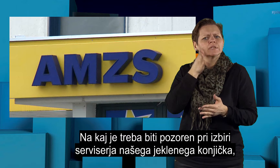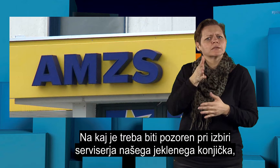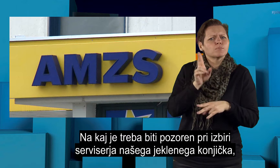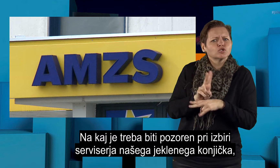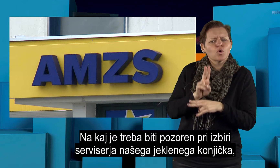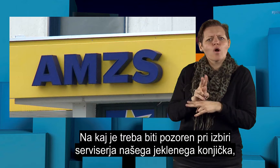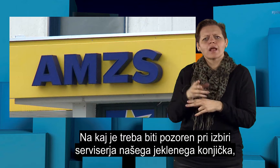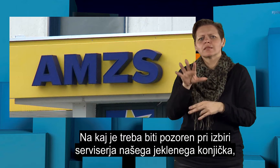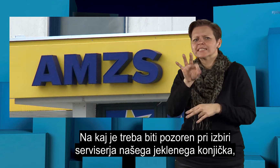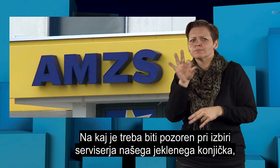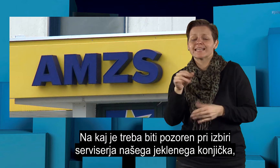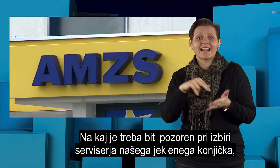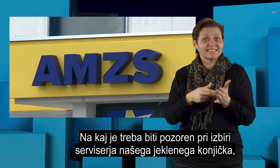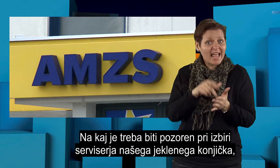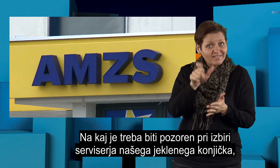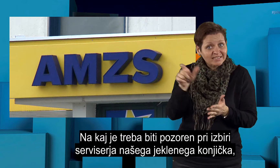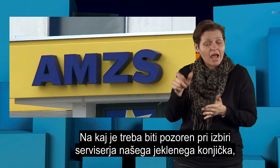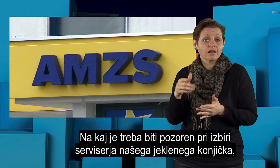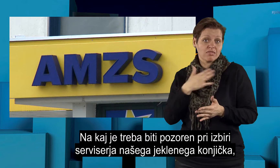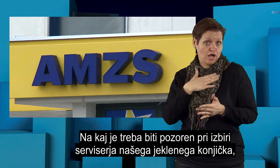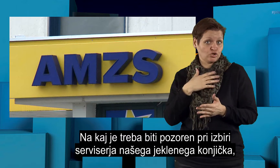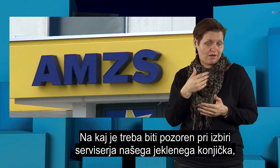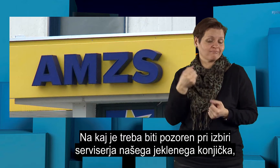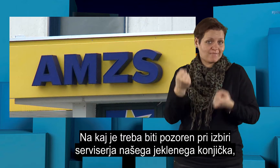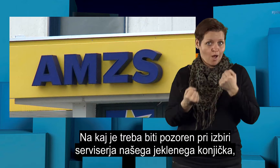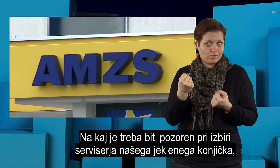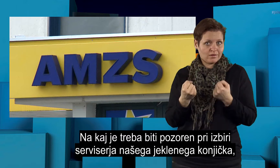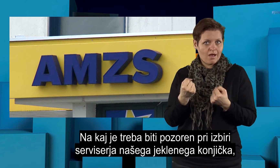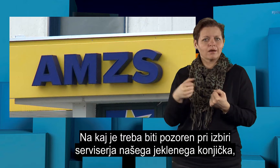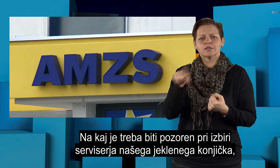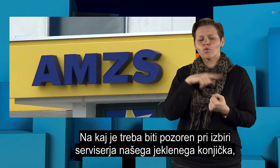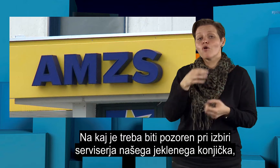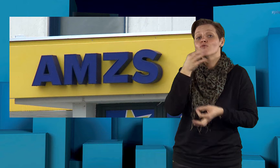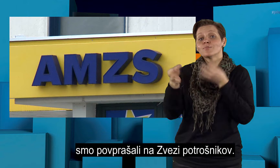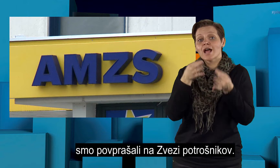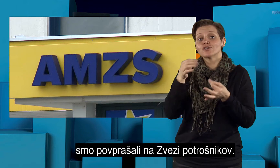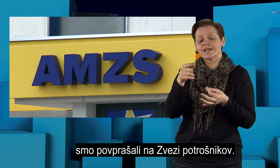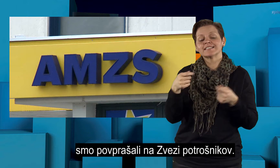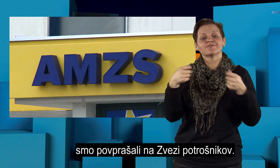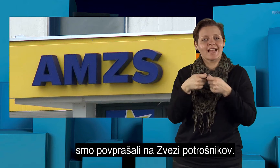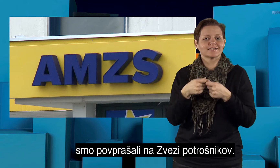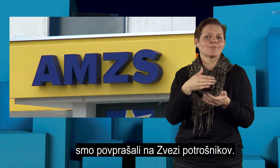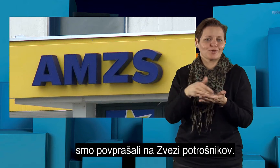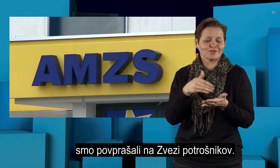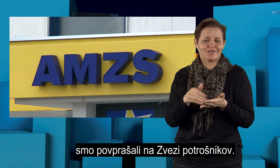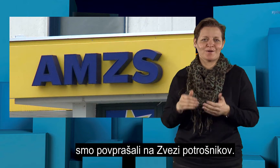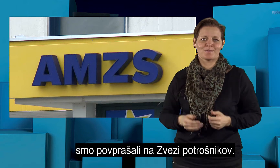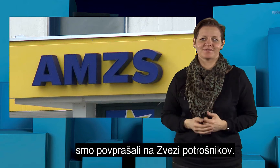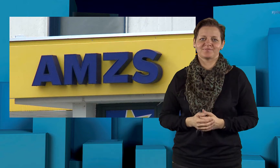pozoren pri izbiri serviserja našega jeklenega konjička, smo povprašali pri Zvezi potrošnikov.